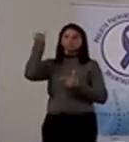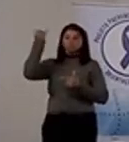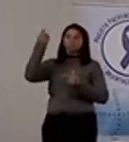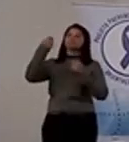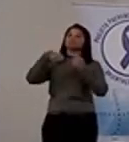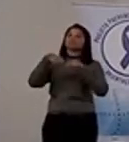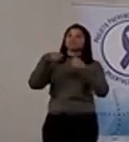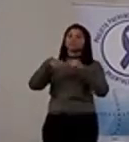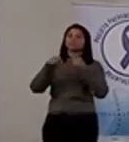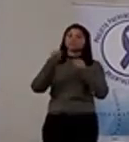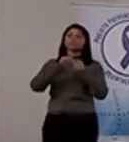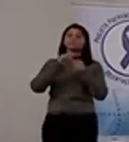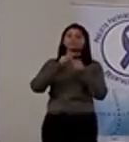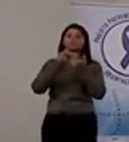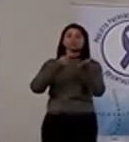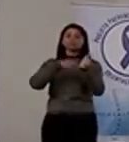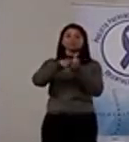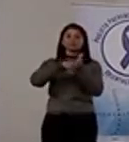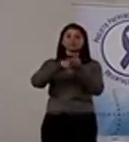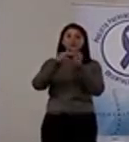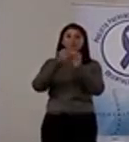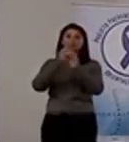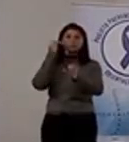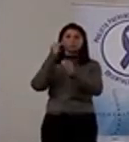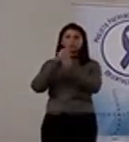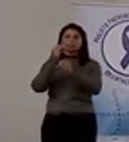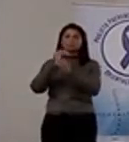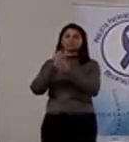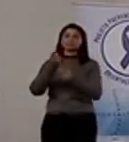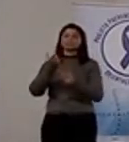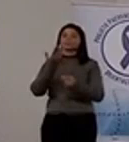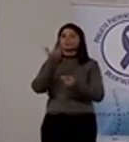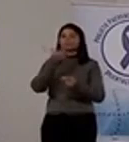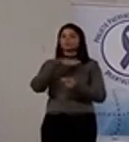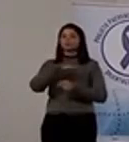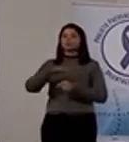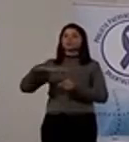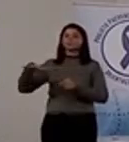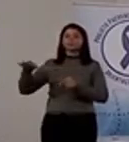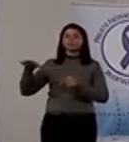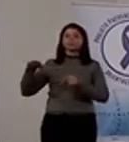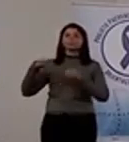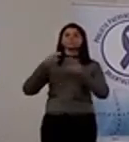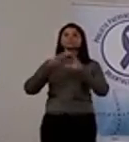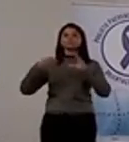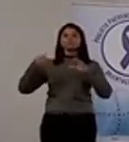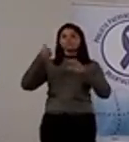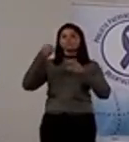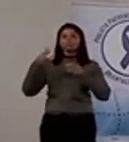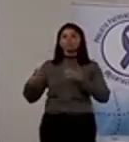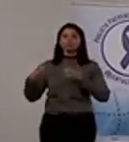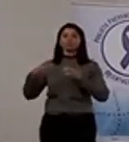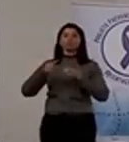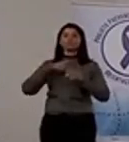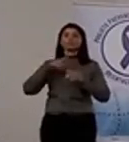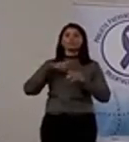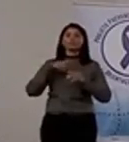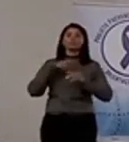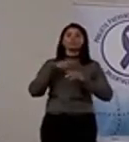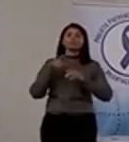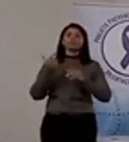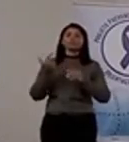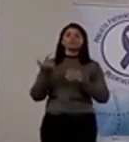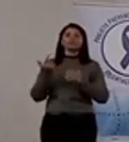cariótipo como parte da investigação genética. Aqui é o menino que tem a síndrome do cromossomo 13, trissômico, né? 3 cromossomos 13, e